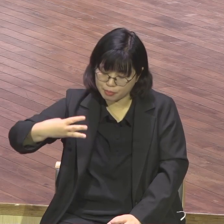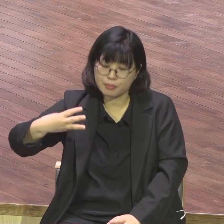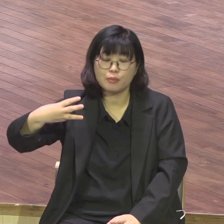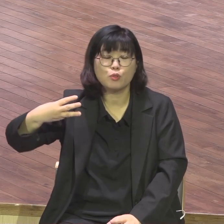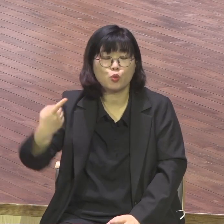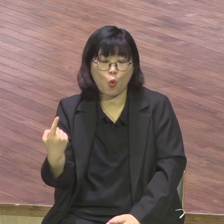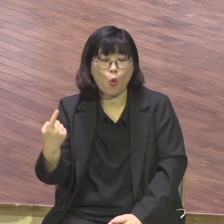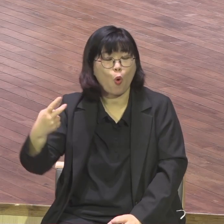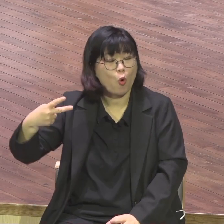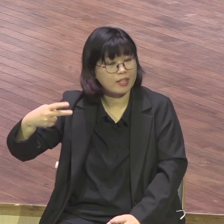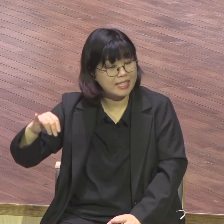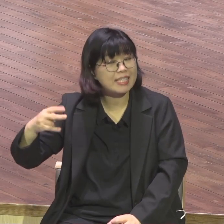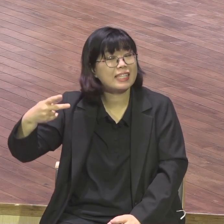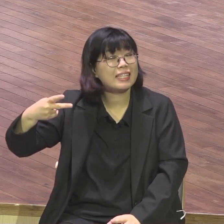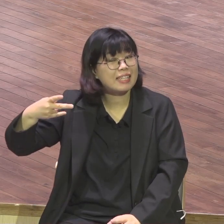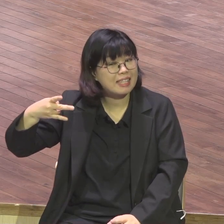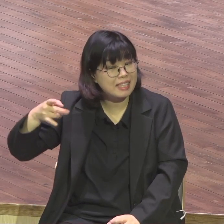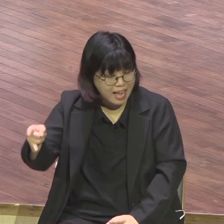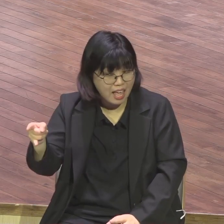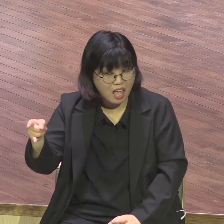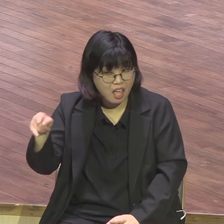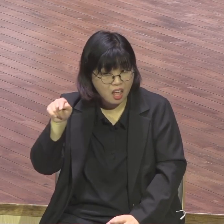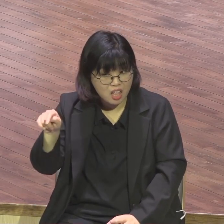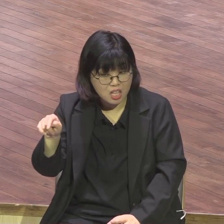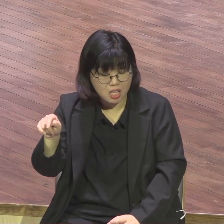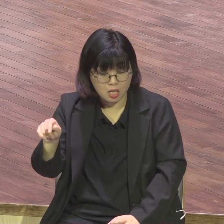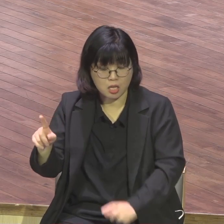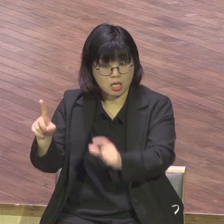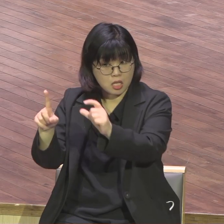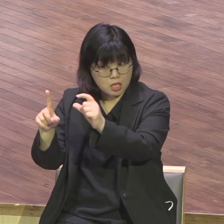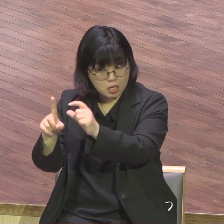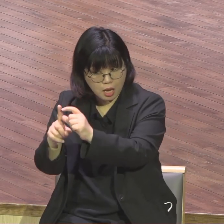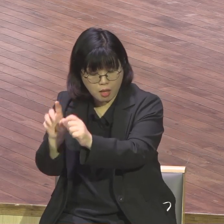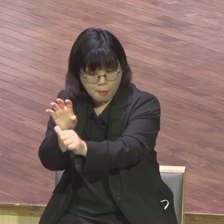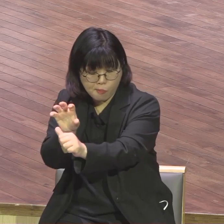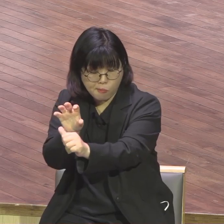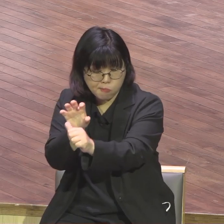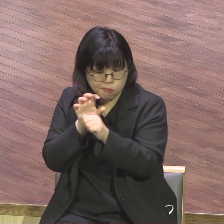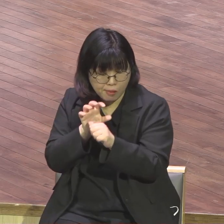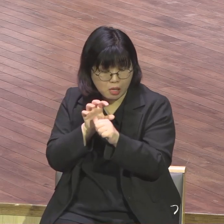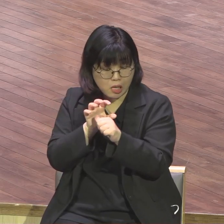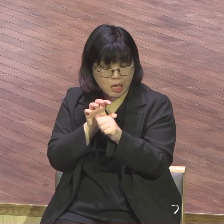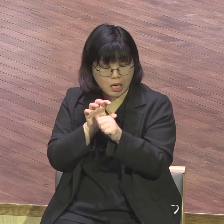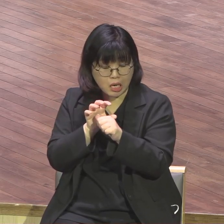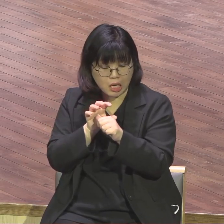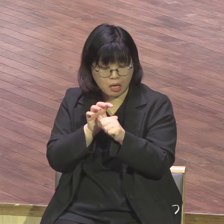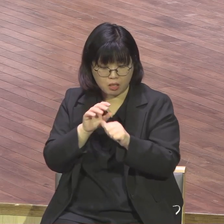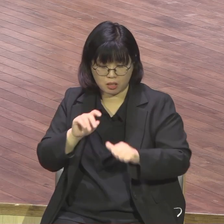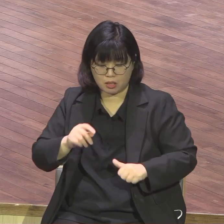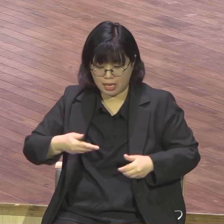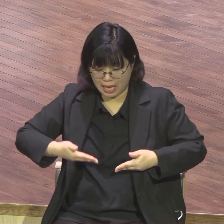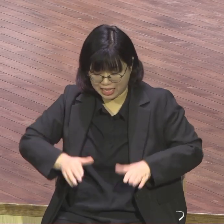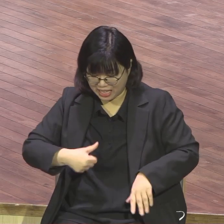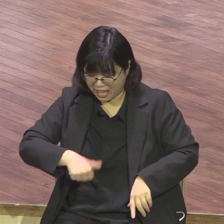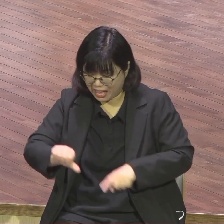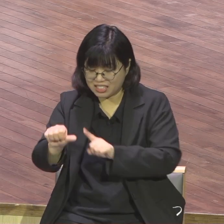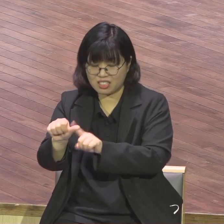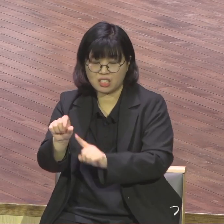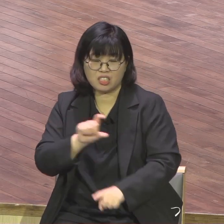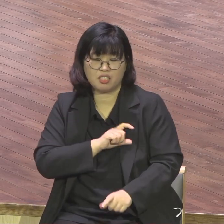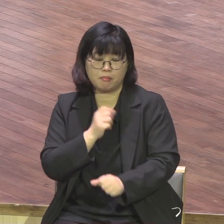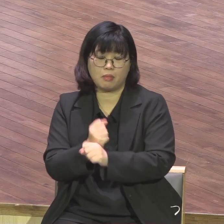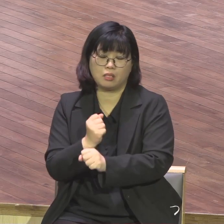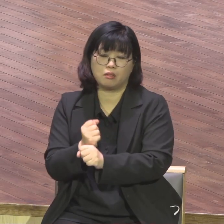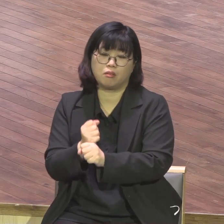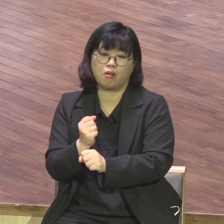아프로디테인데 이름에서 가지고 우상 문화에서 자랐기 때문에 아프로디테 이걸 에바그로디도 이름이 바뀌어진